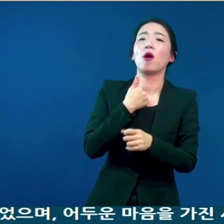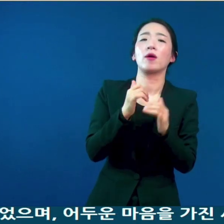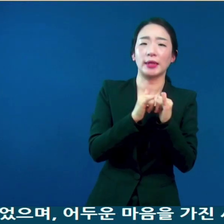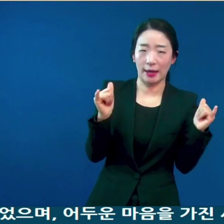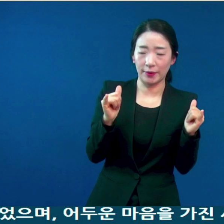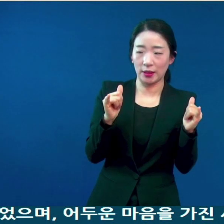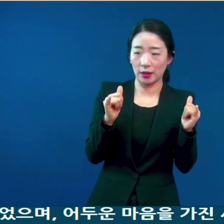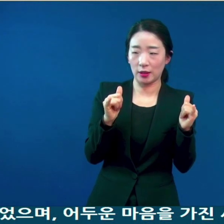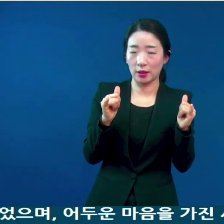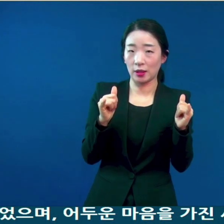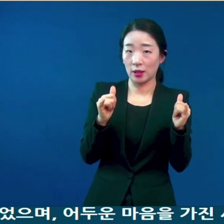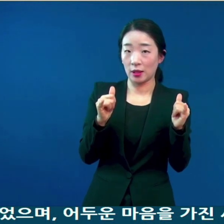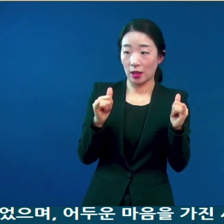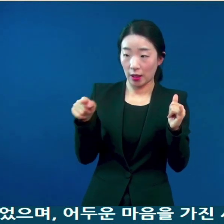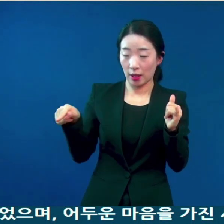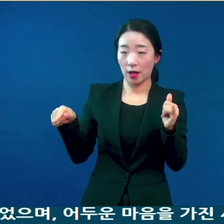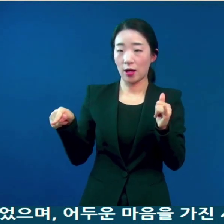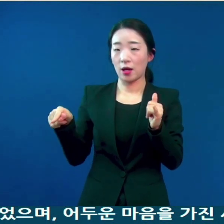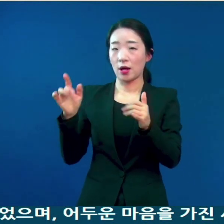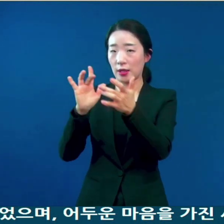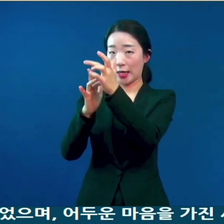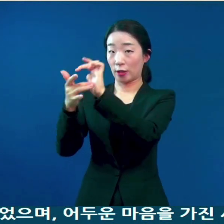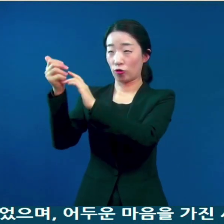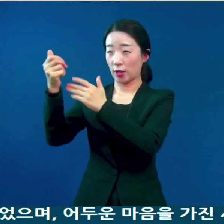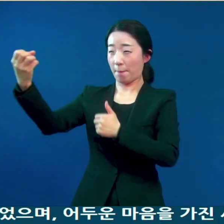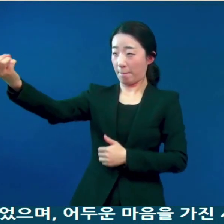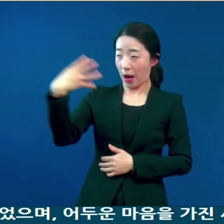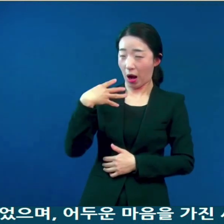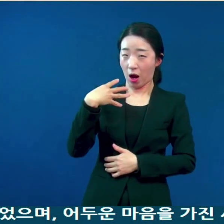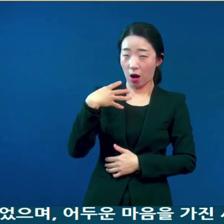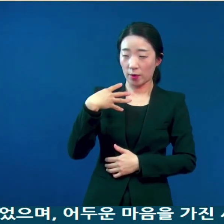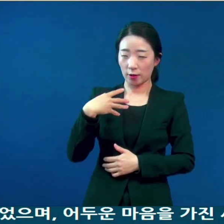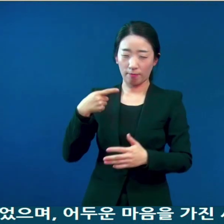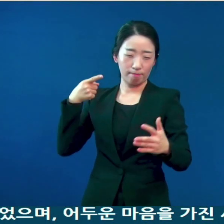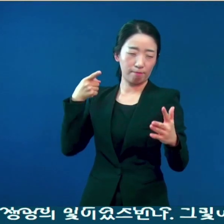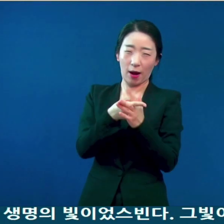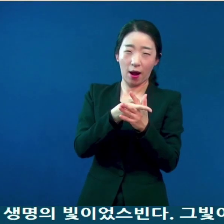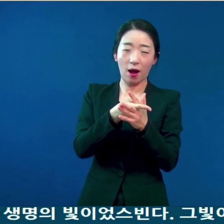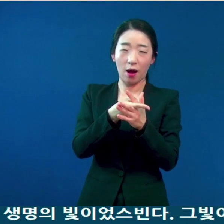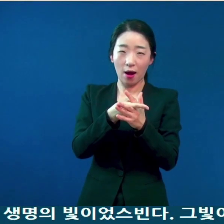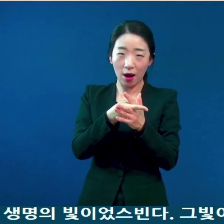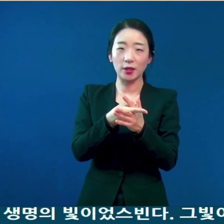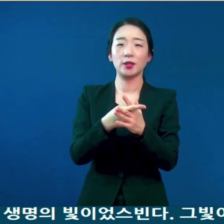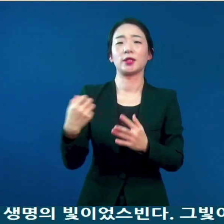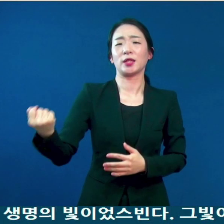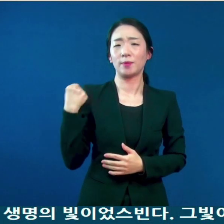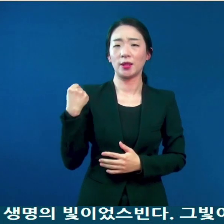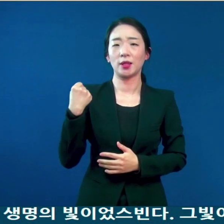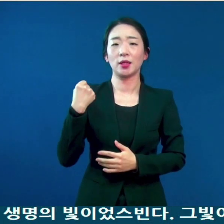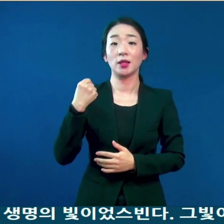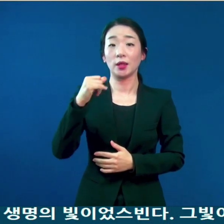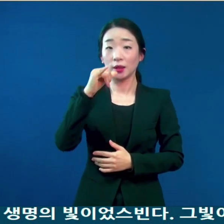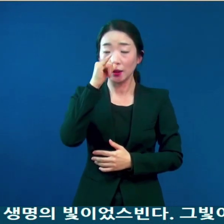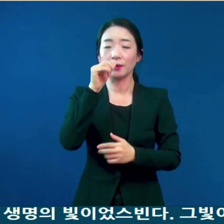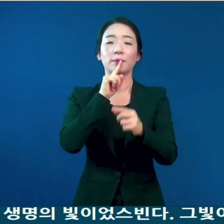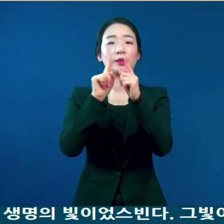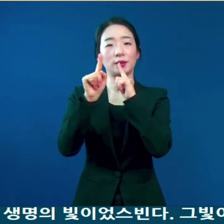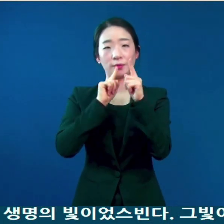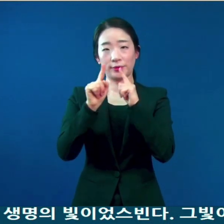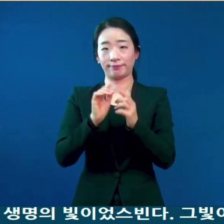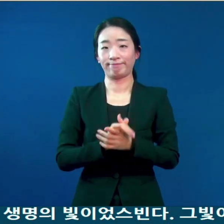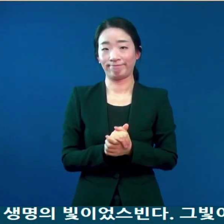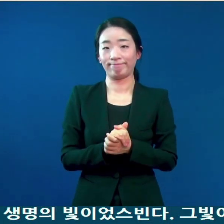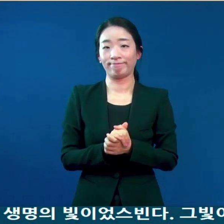이들이 그 권위 앞에 압도되었던 것이죠. 자, 이 말씀의 진의가 무엇인지를 다시 한번